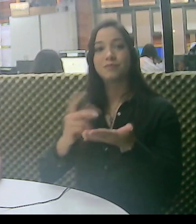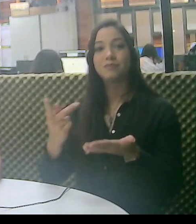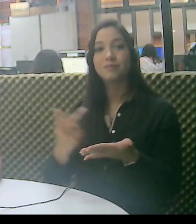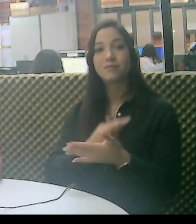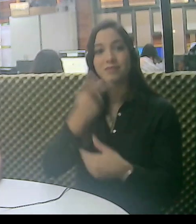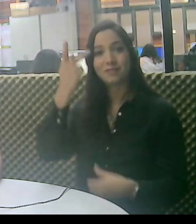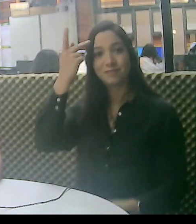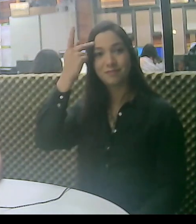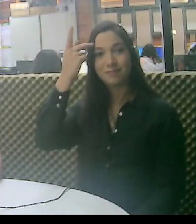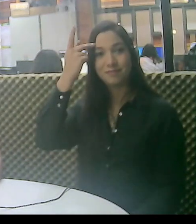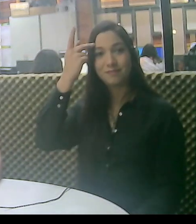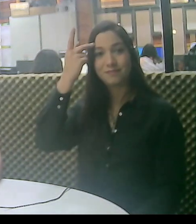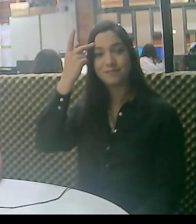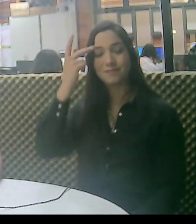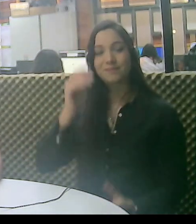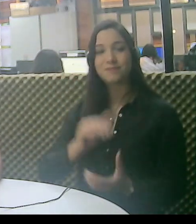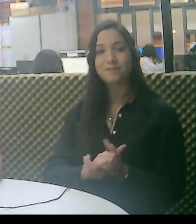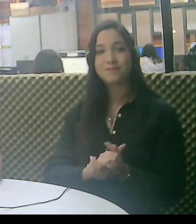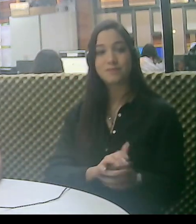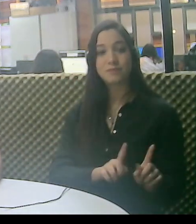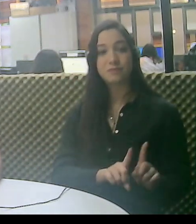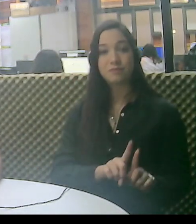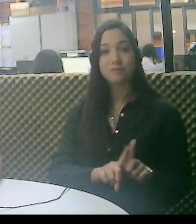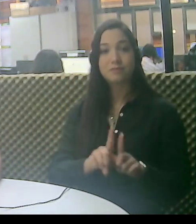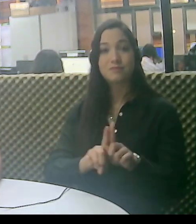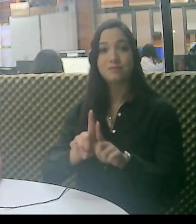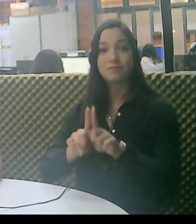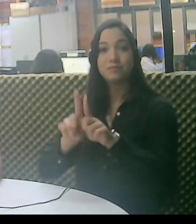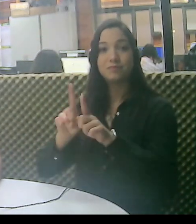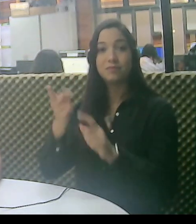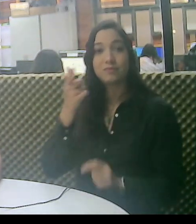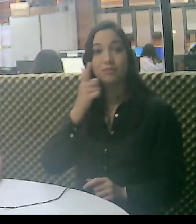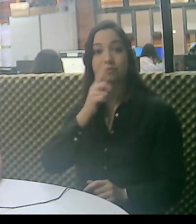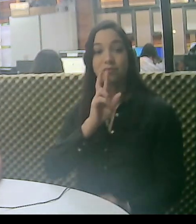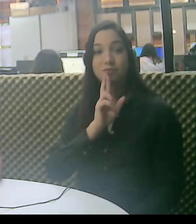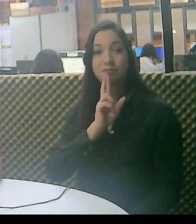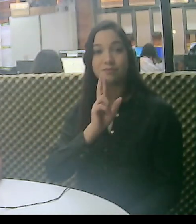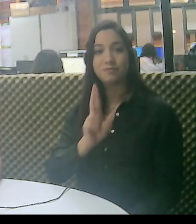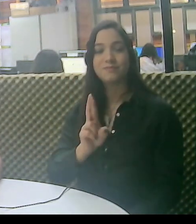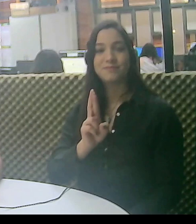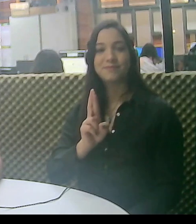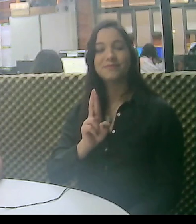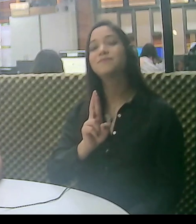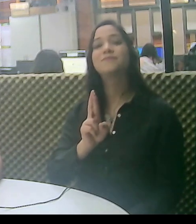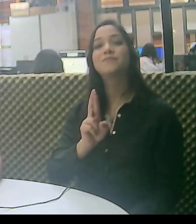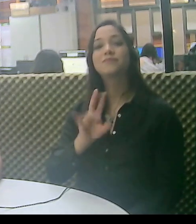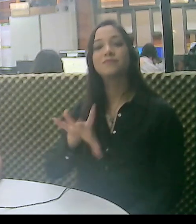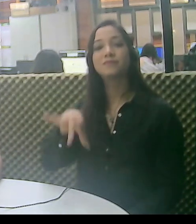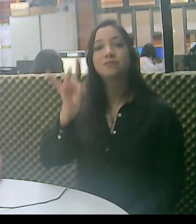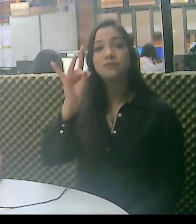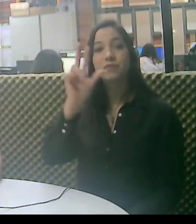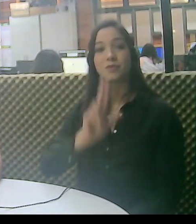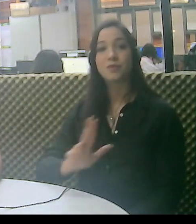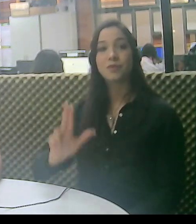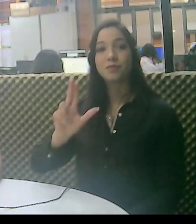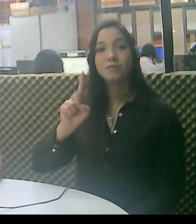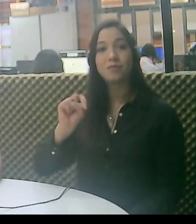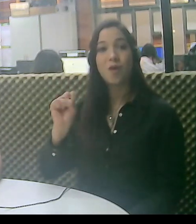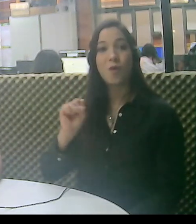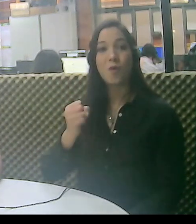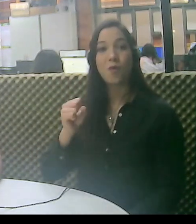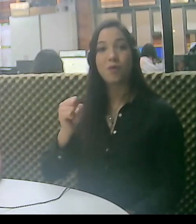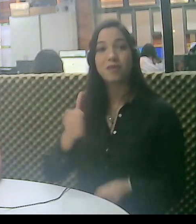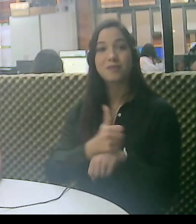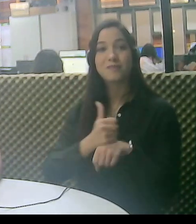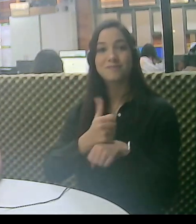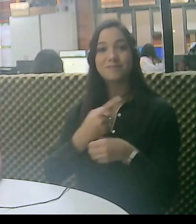São Paulo. Após levantar os índices necessários para obter os resultados, a consultoria classificou Uberlândia como a 8ª